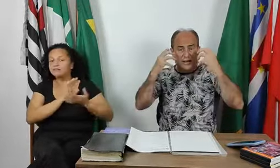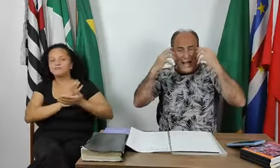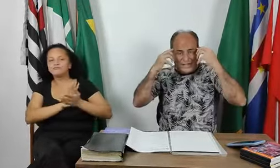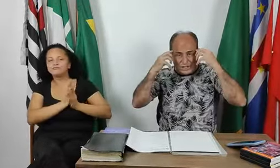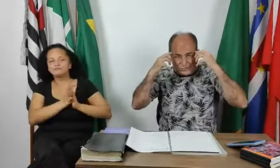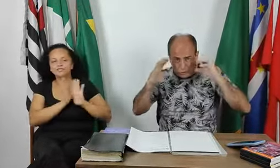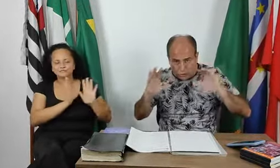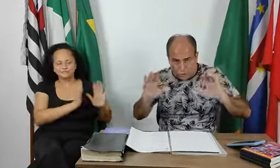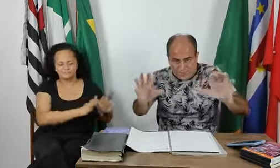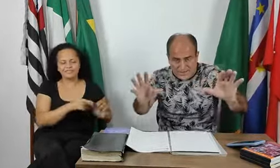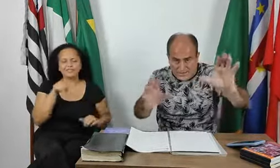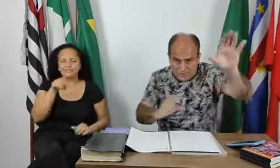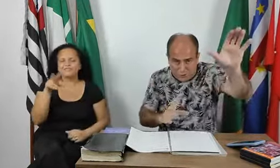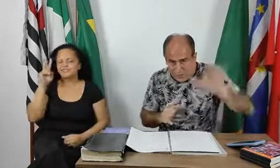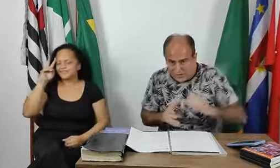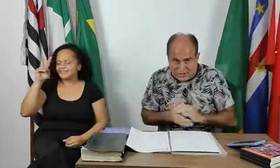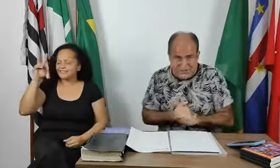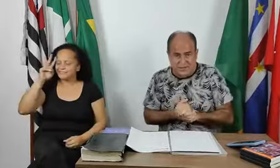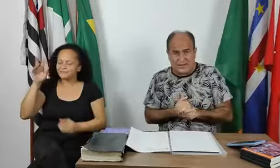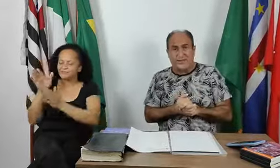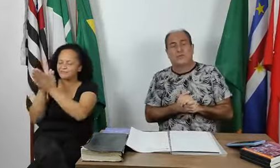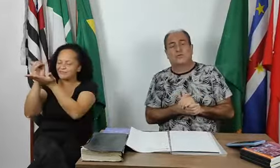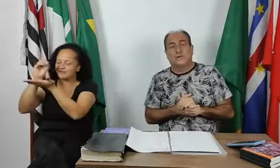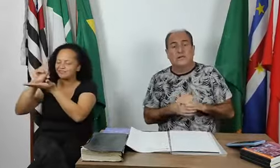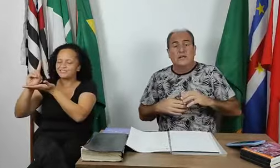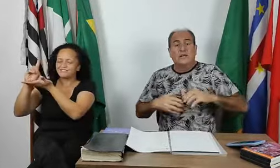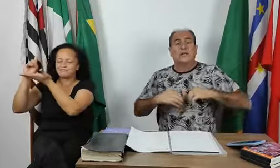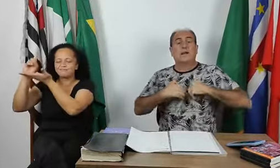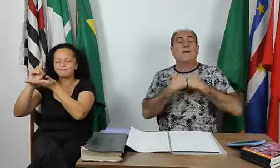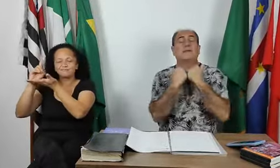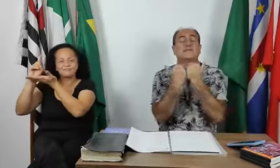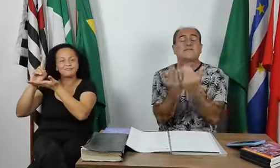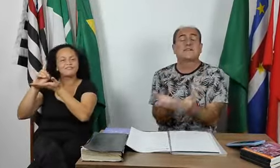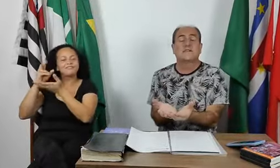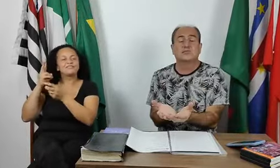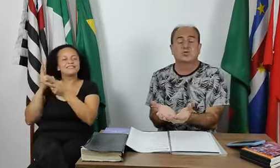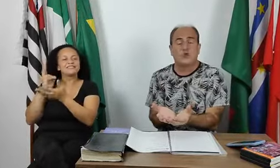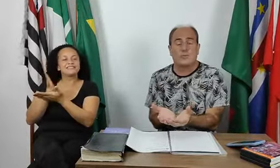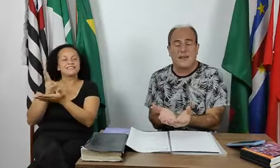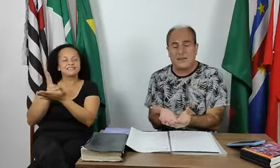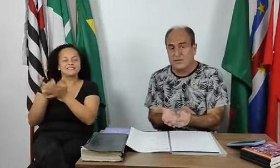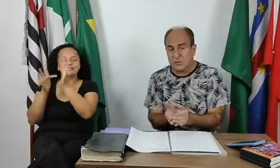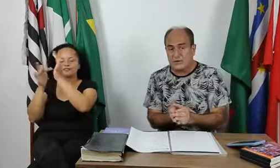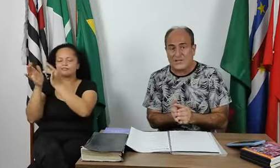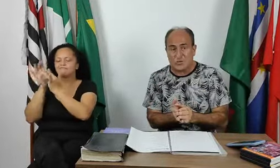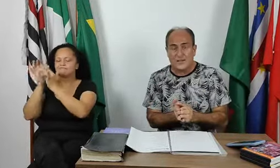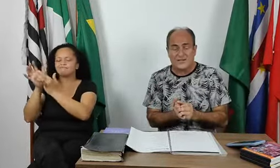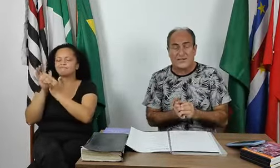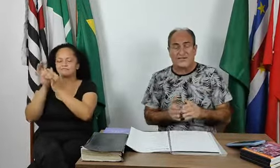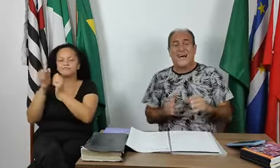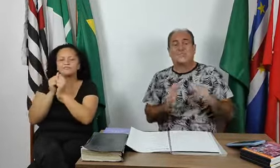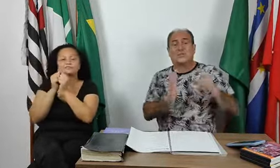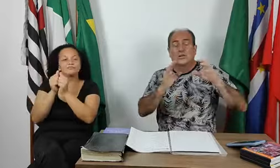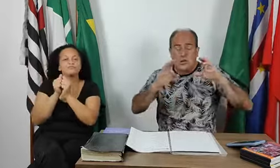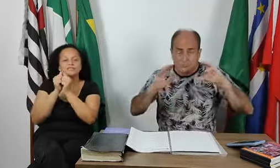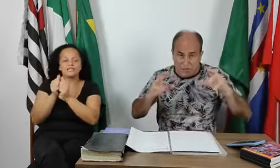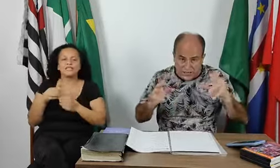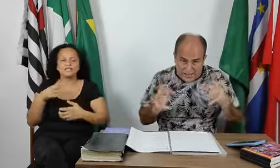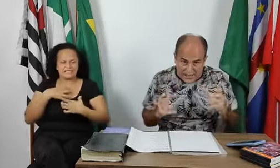trazer cativo todo o pensamento à obediência de Cristo, e também lançando sobre ele toda a tua